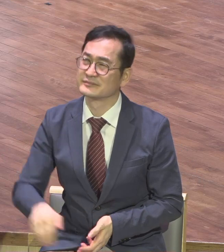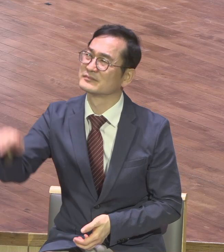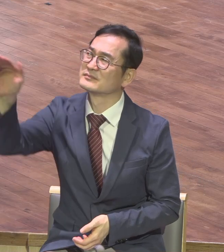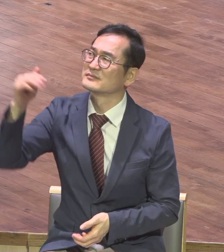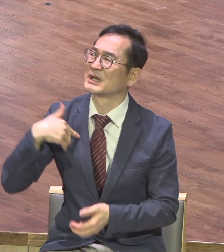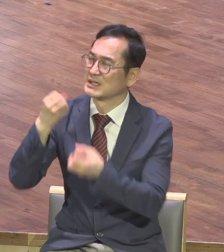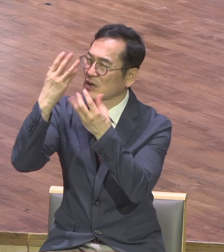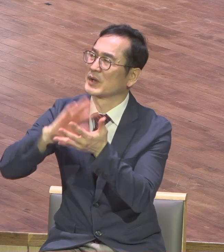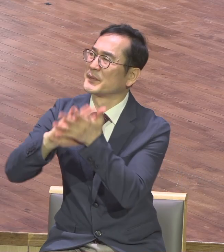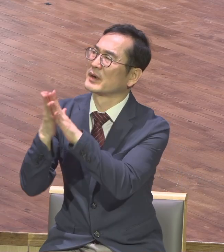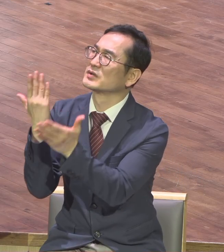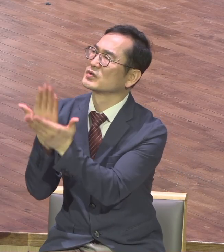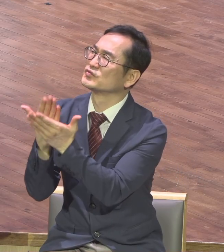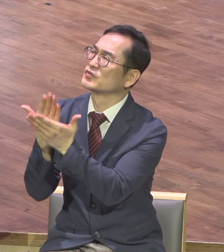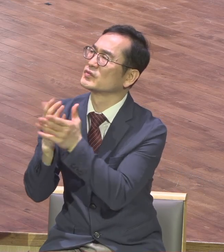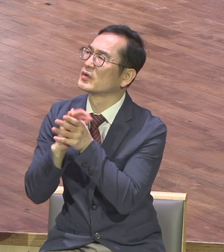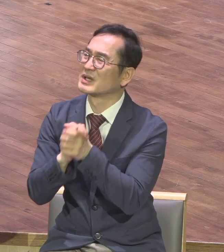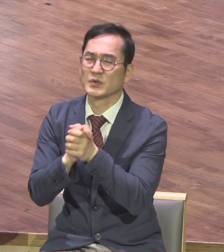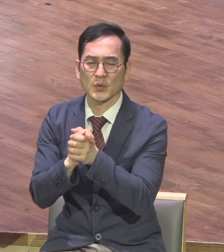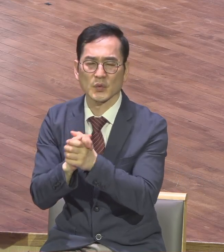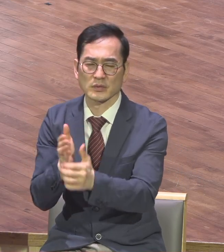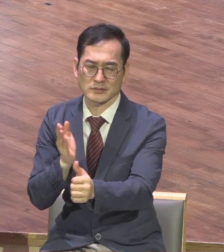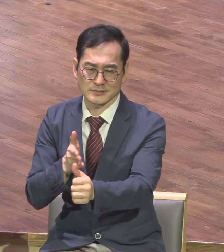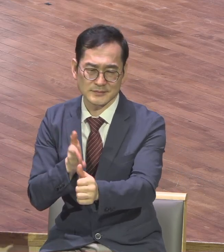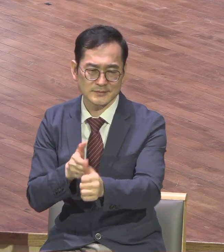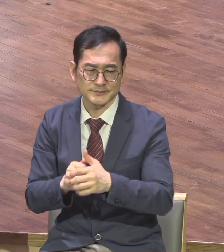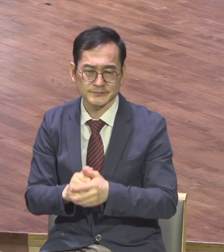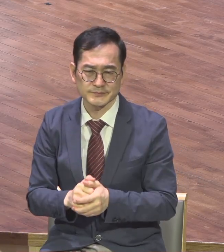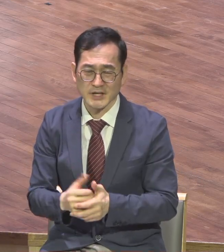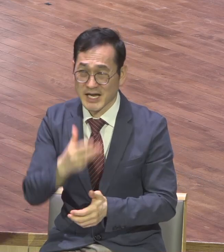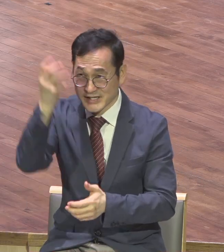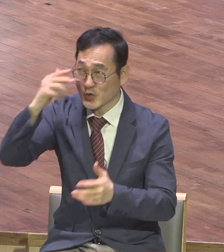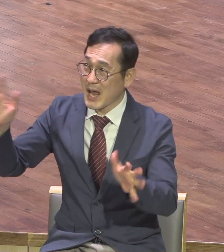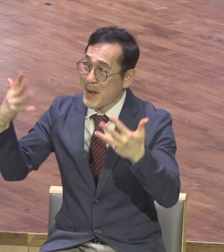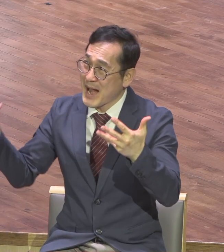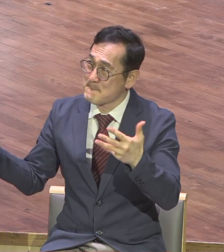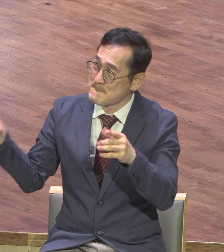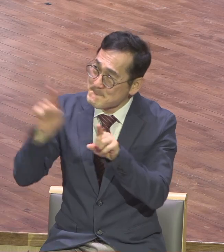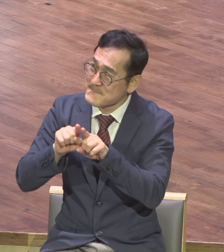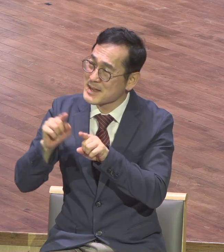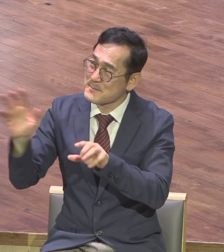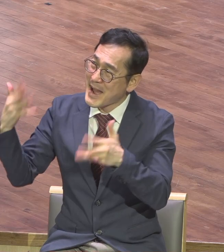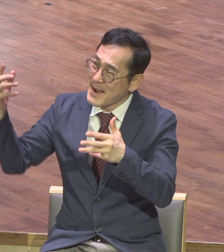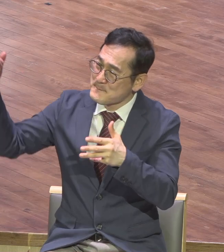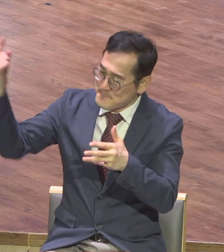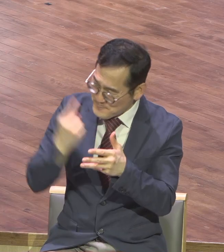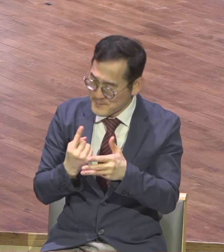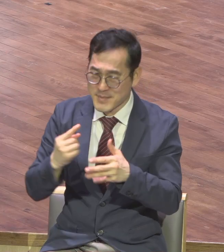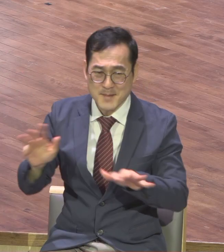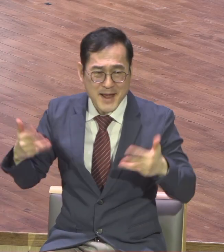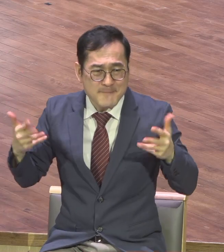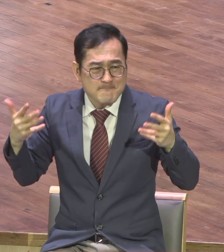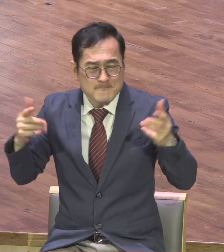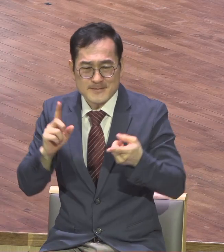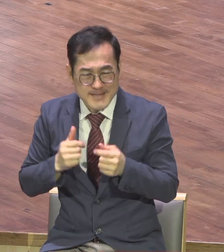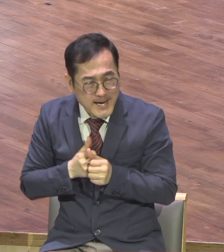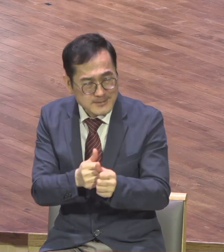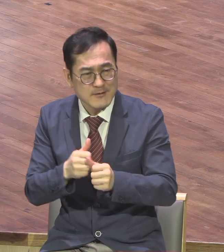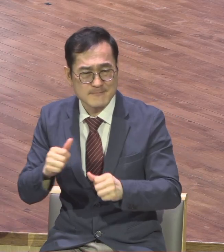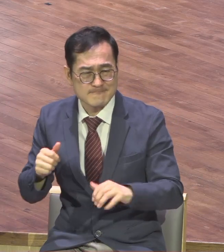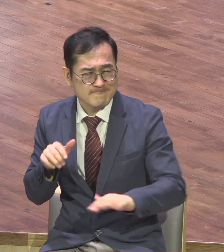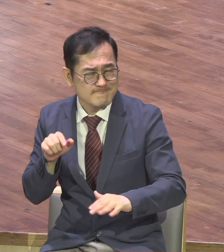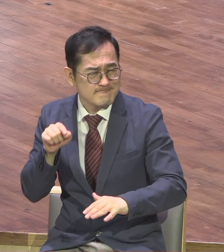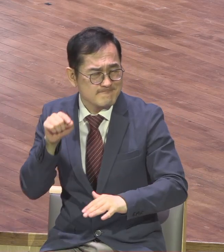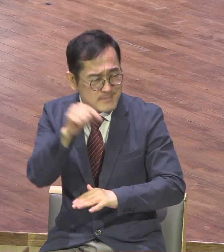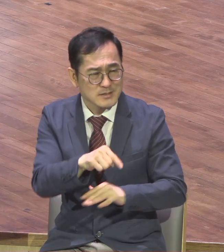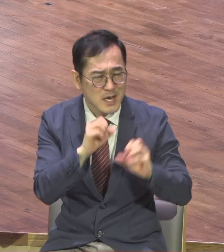내 삶의 현장에서 성령의 바람이 부는 주역되게 하여 주옵소서. 이 생명운동, 말씀운동,